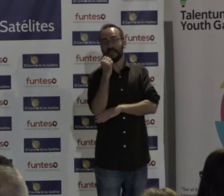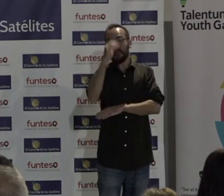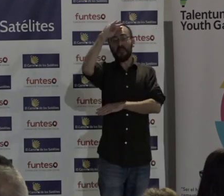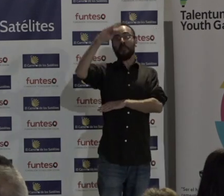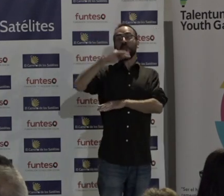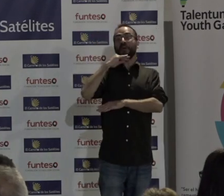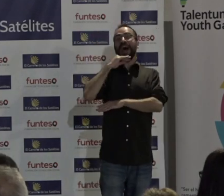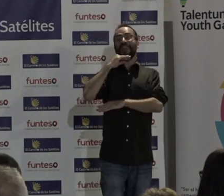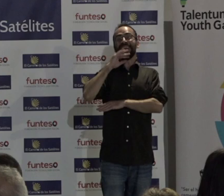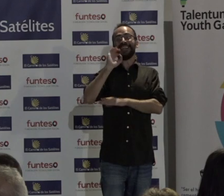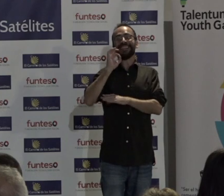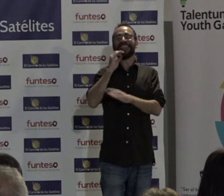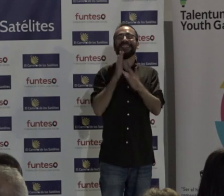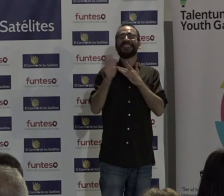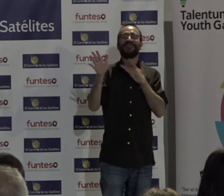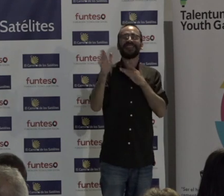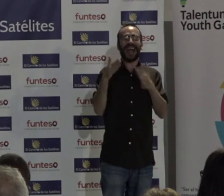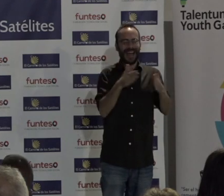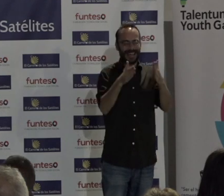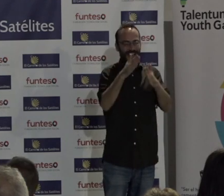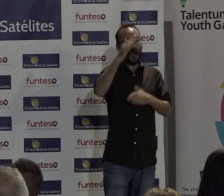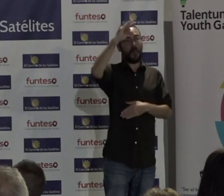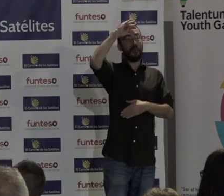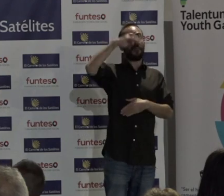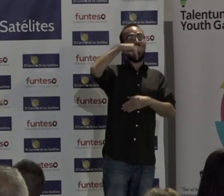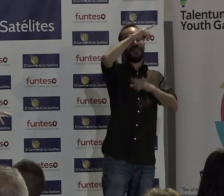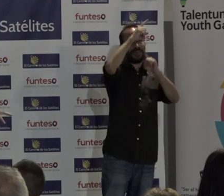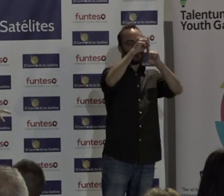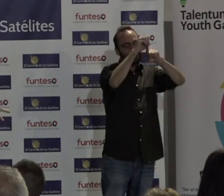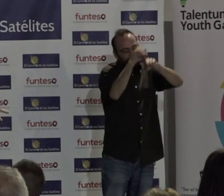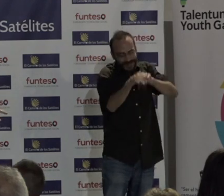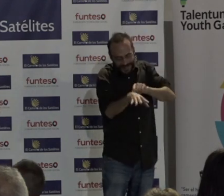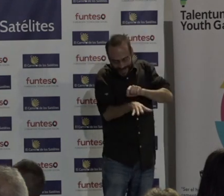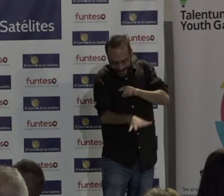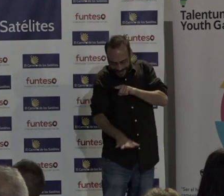el río Miño cruza Galicia desde el noreste al suroeste.